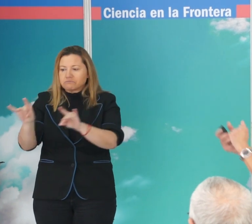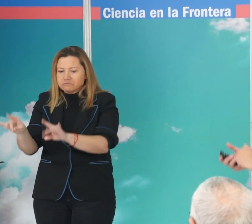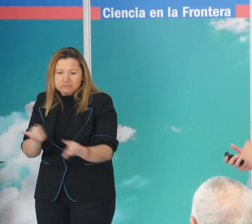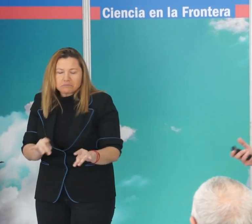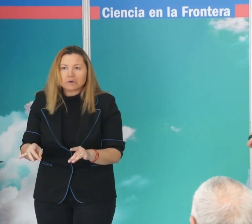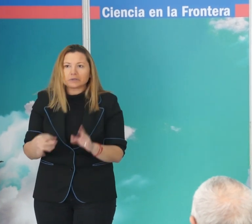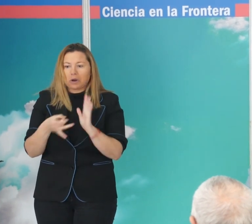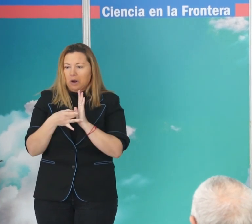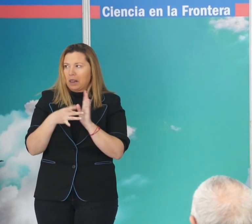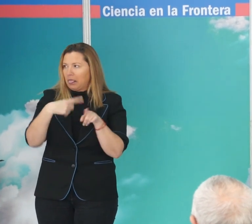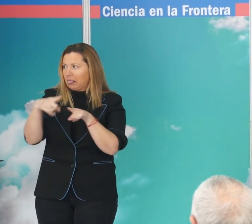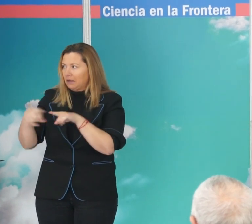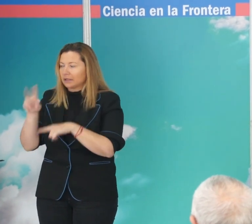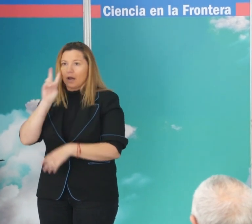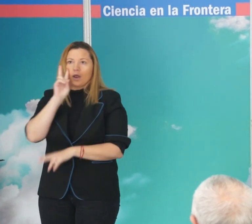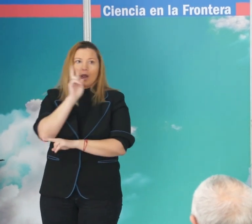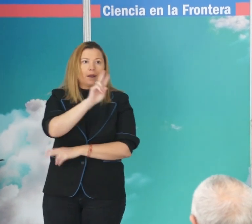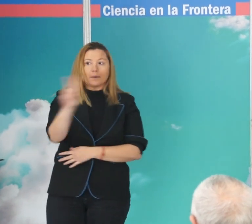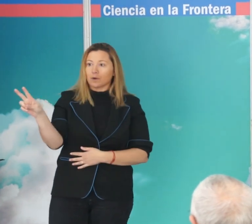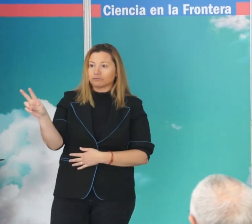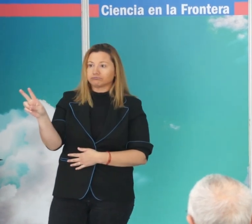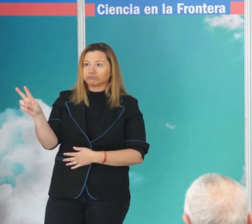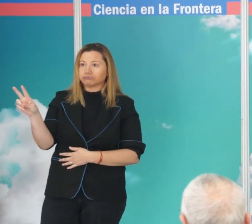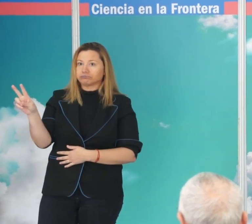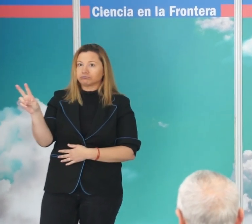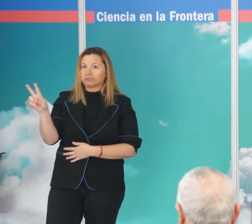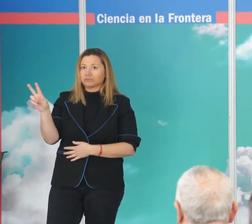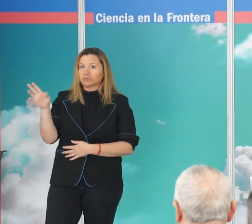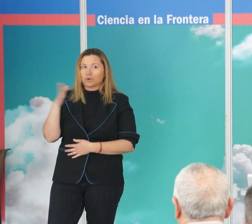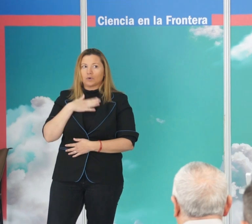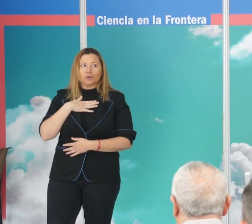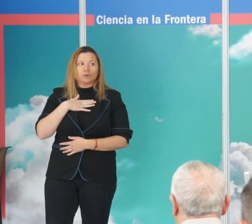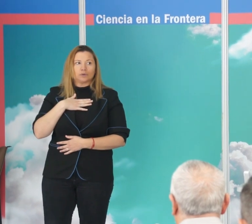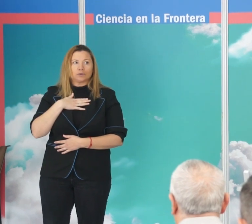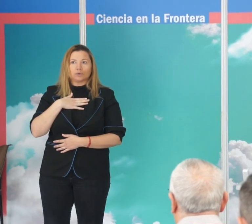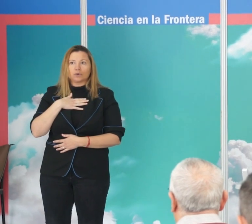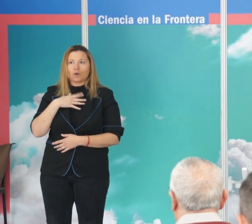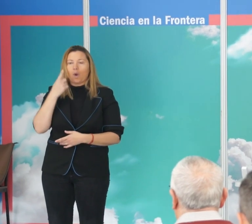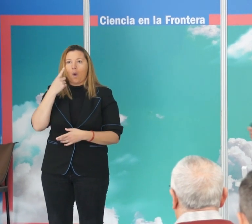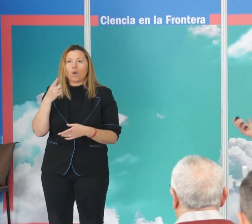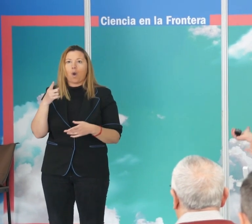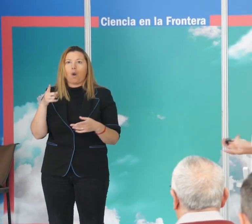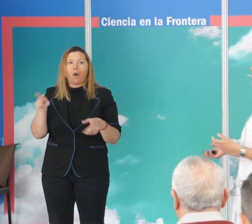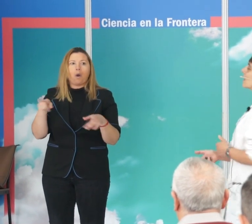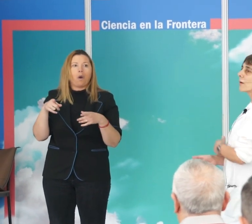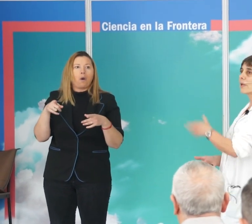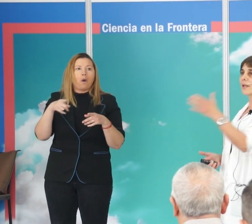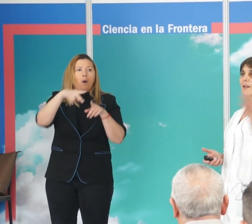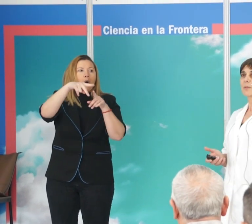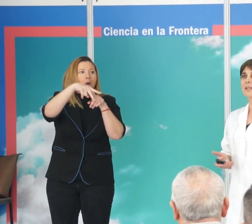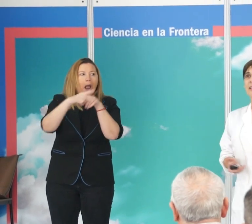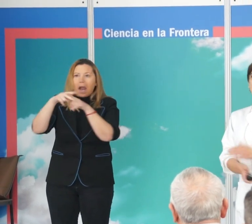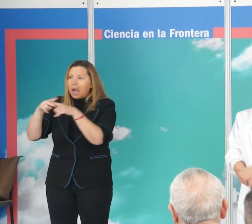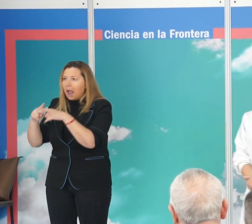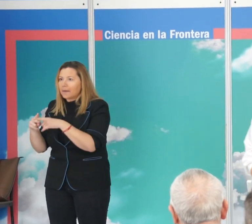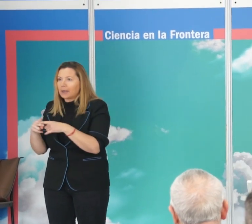distinta calidad, lo que vemos, bien sea con nuestro propio sentido o con instrumentos que amplían, que cualquiera